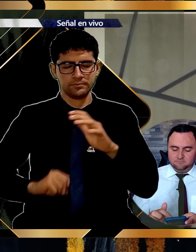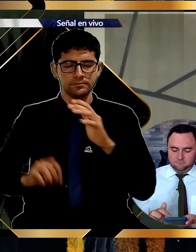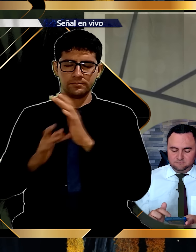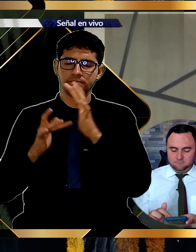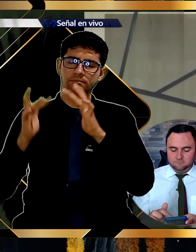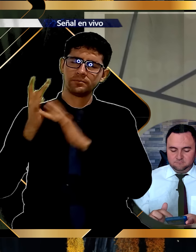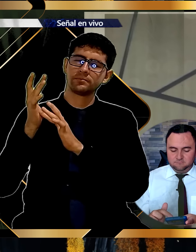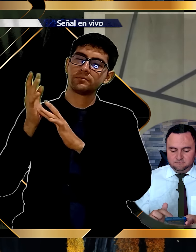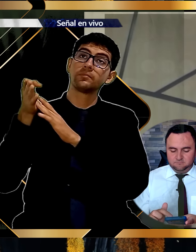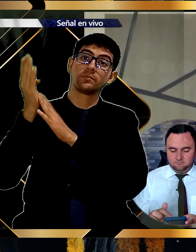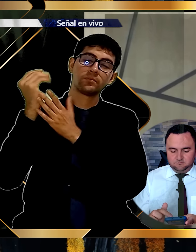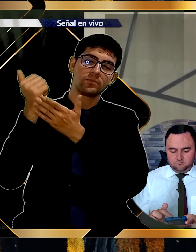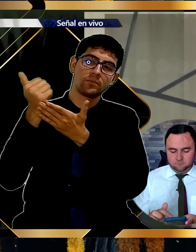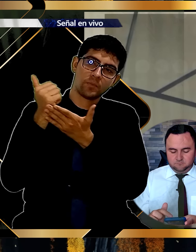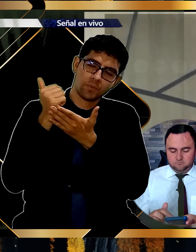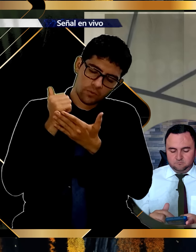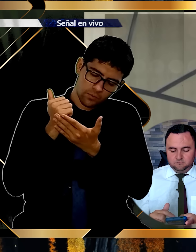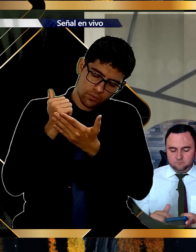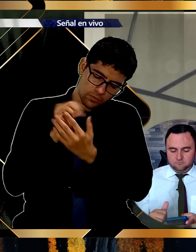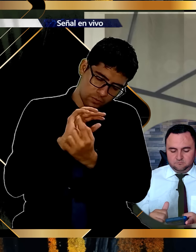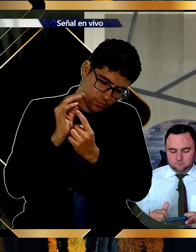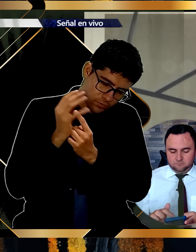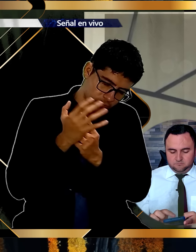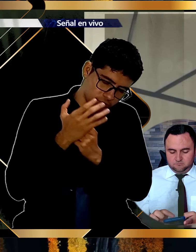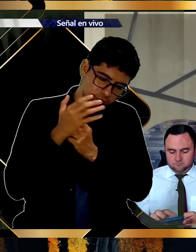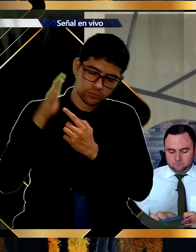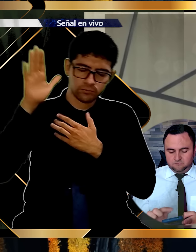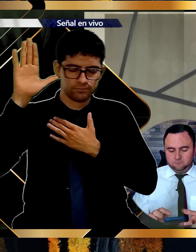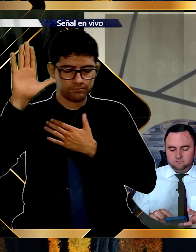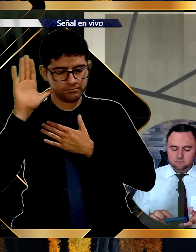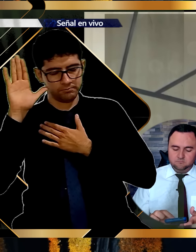Él ha prometido estar conmigo todos los días.